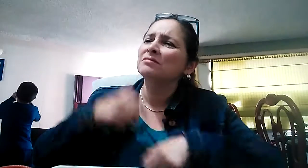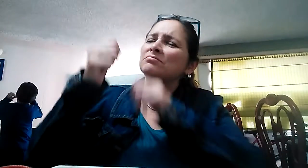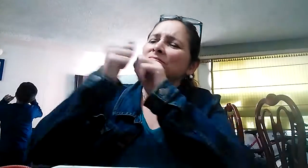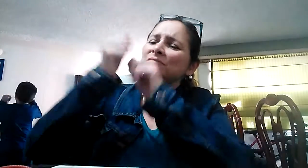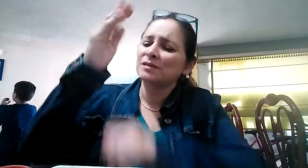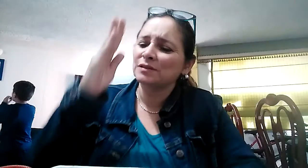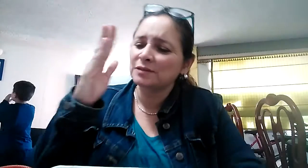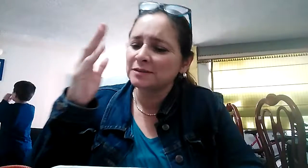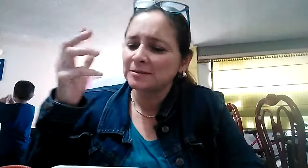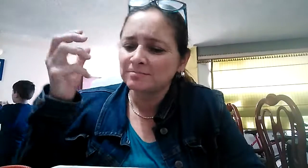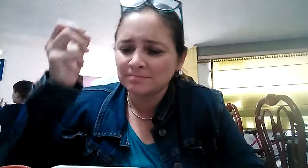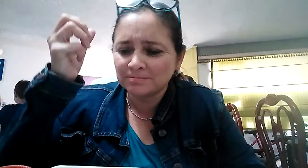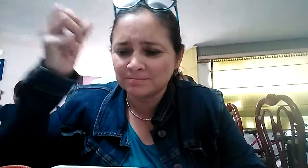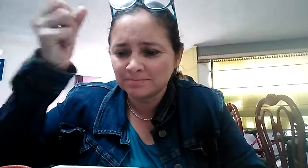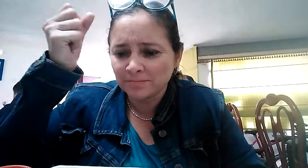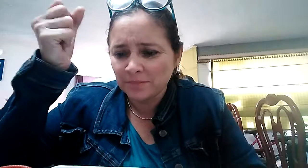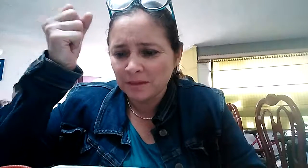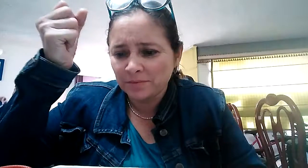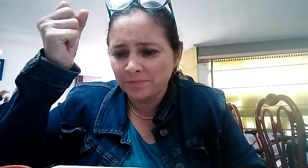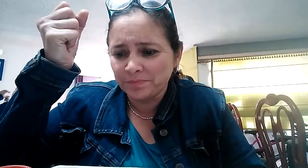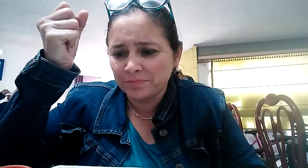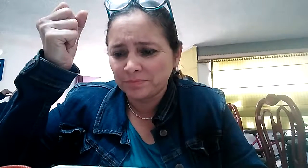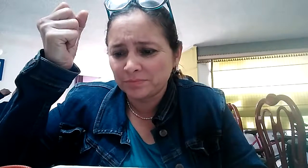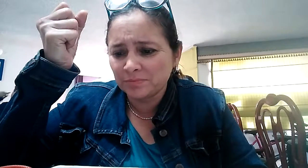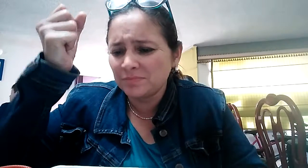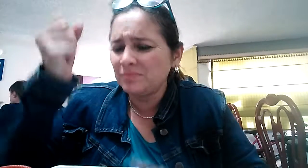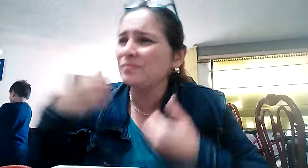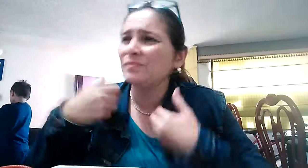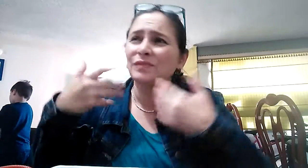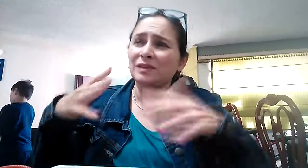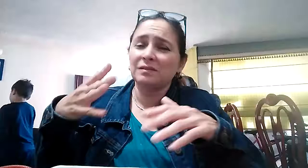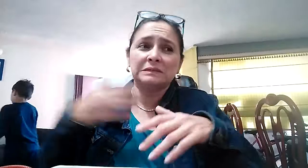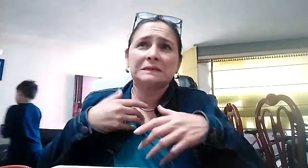¡Sueño! ¡Nunca voy a despertar! Eso puede arreglarse.